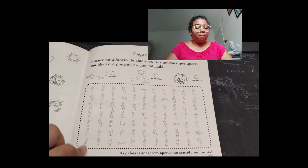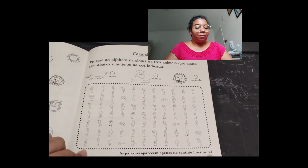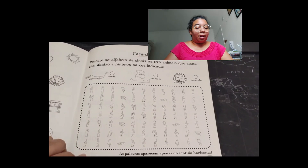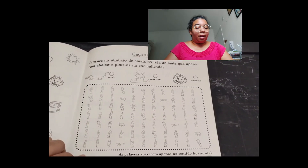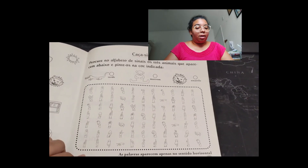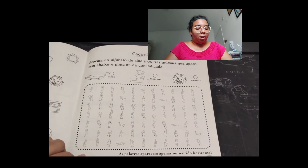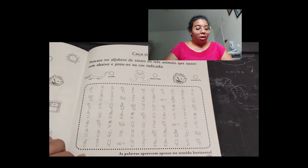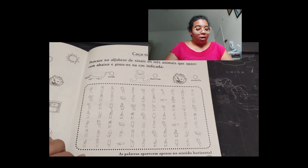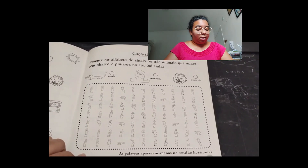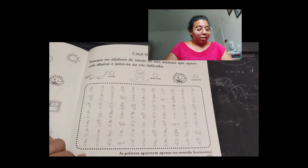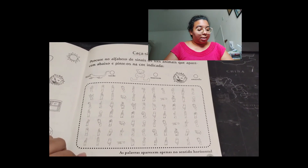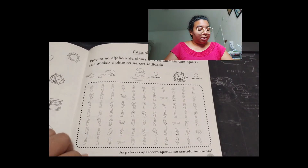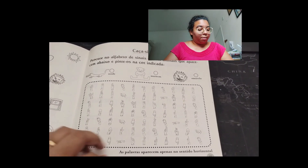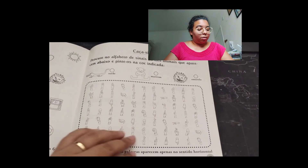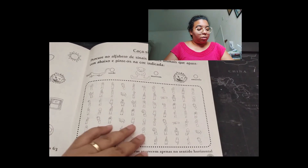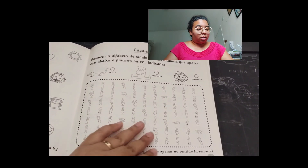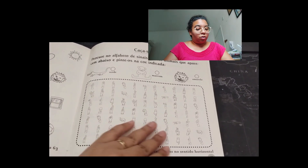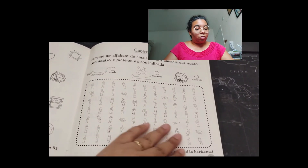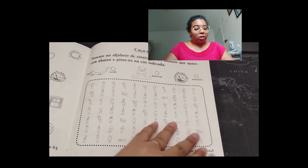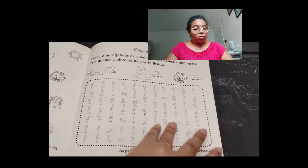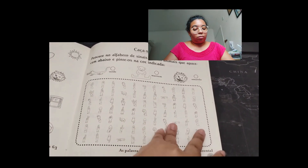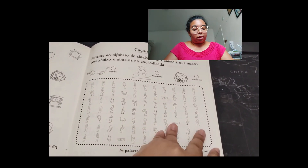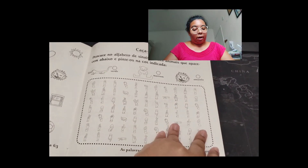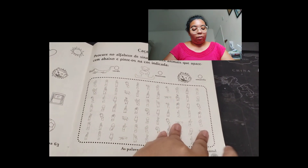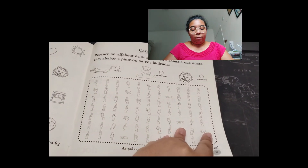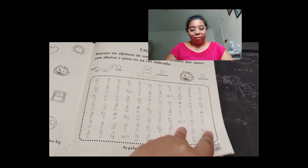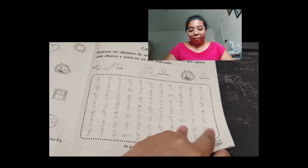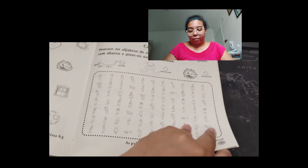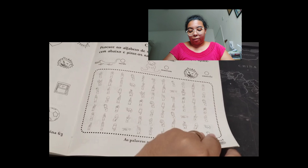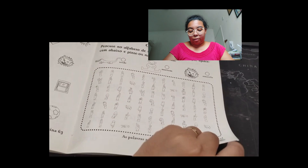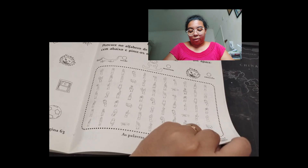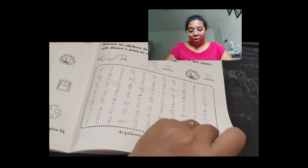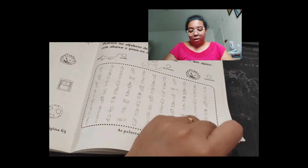né? Que tá sempre no sentido horizontal.